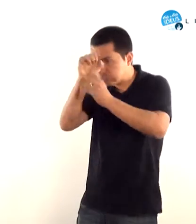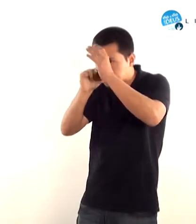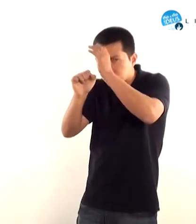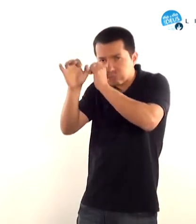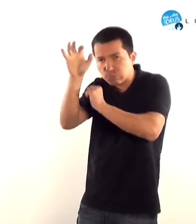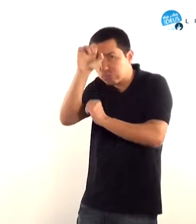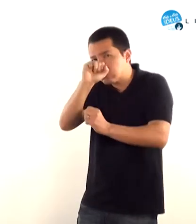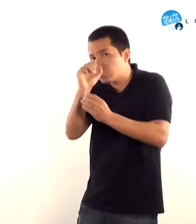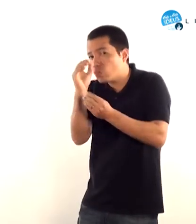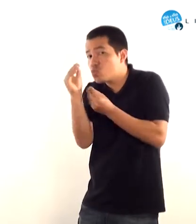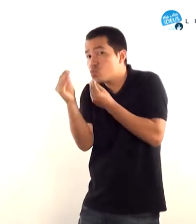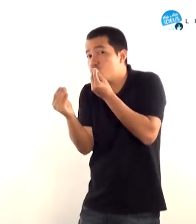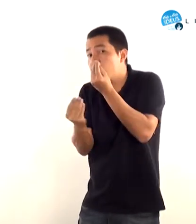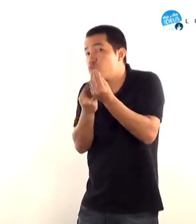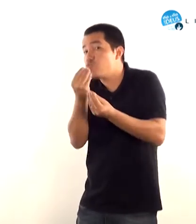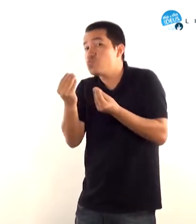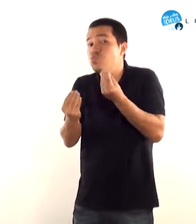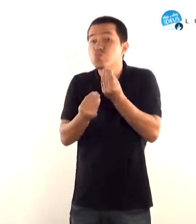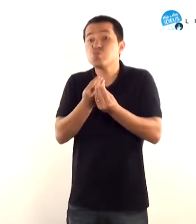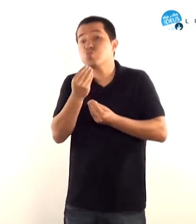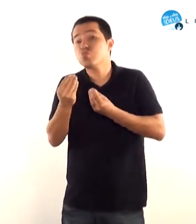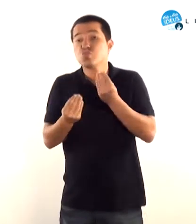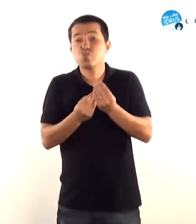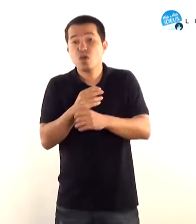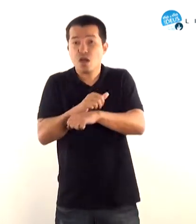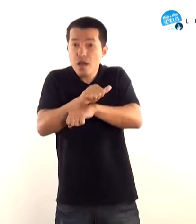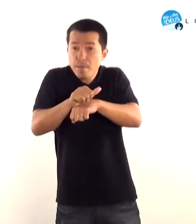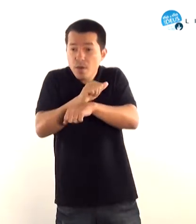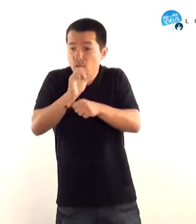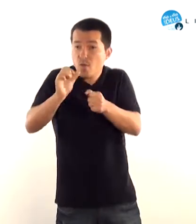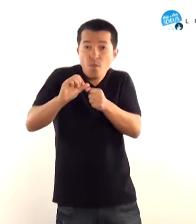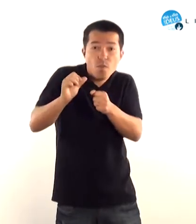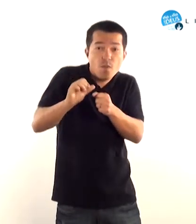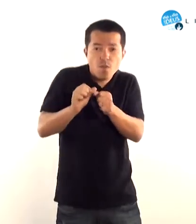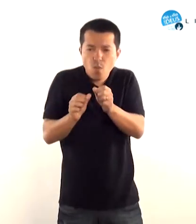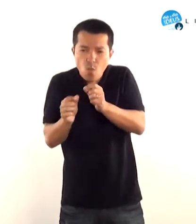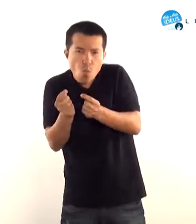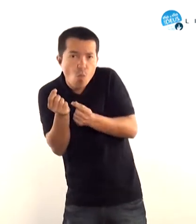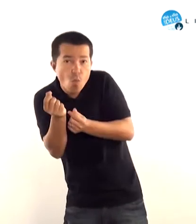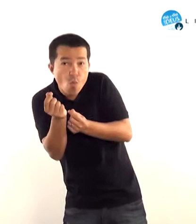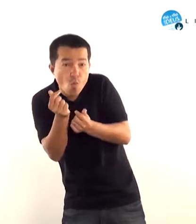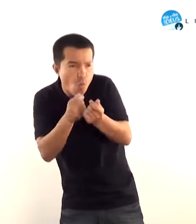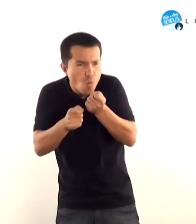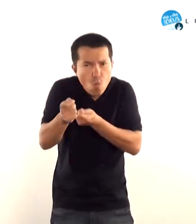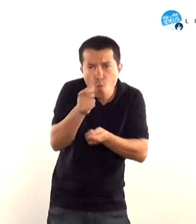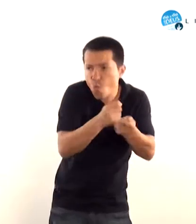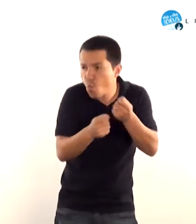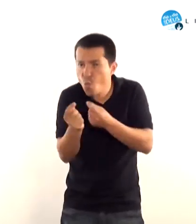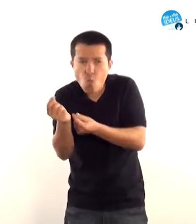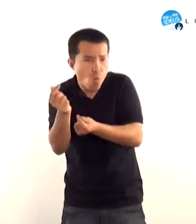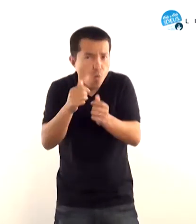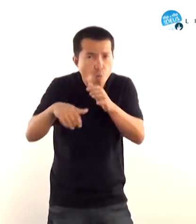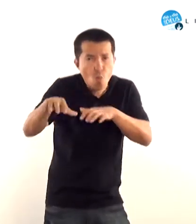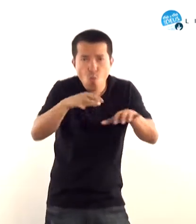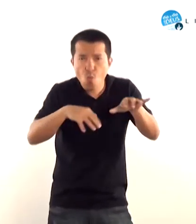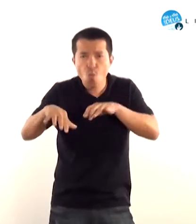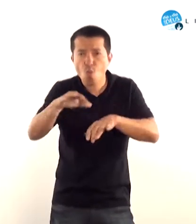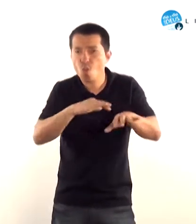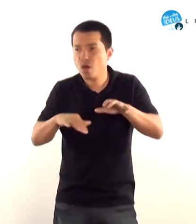experimentou, provou um pouquinho do sabor e do jeitão de viver do mundo daquele tempo e